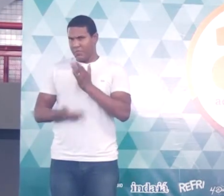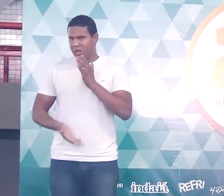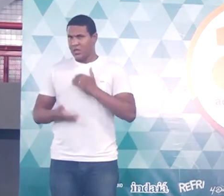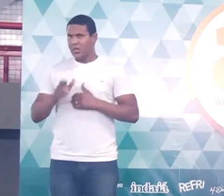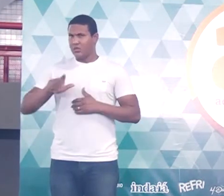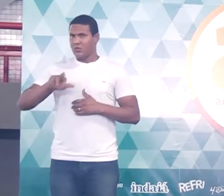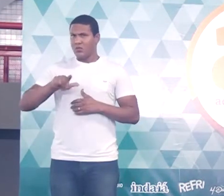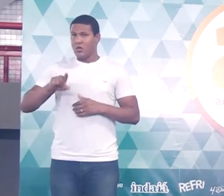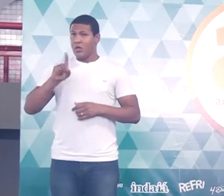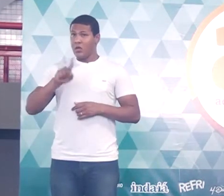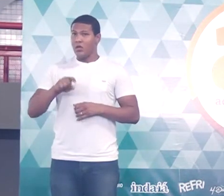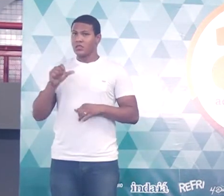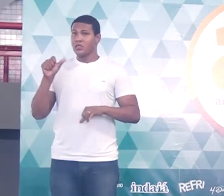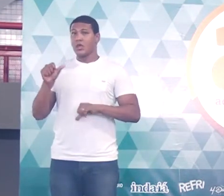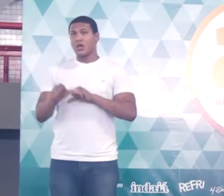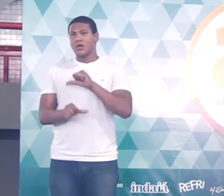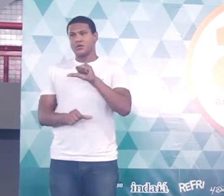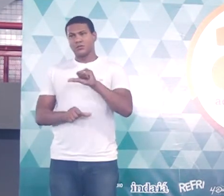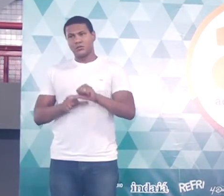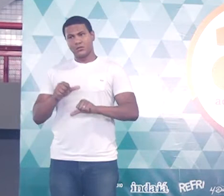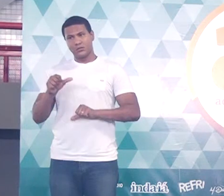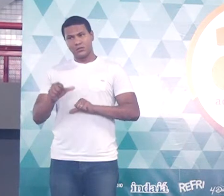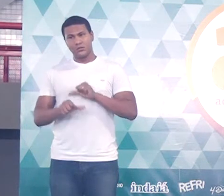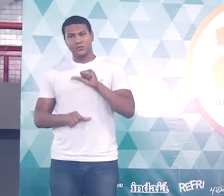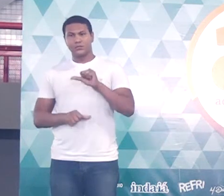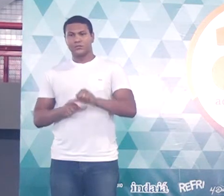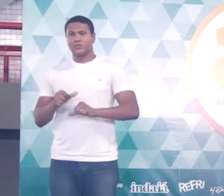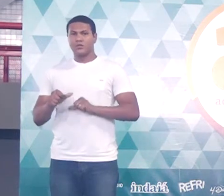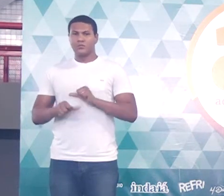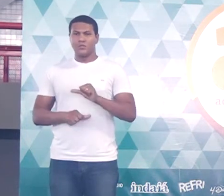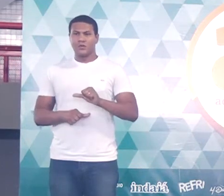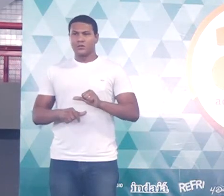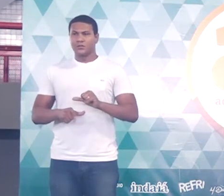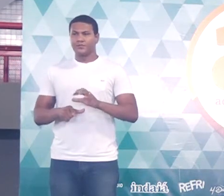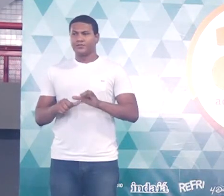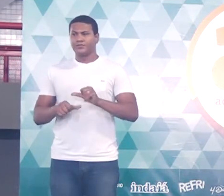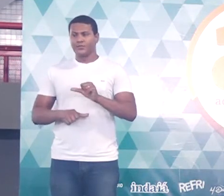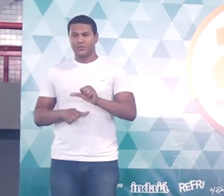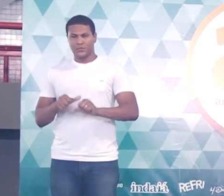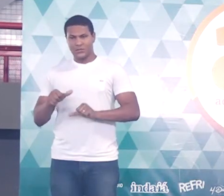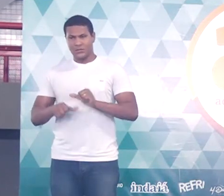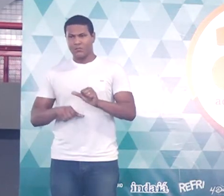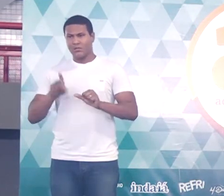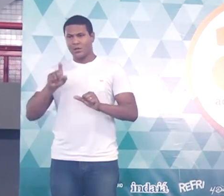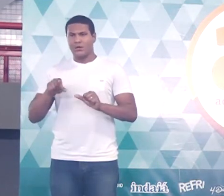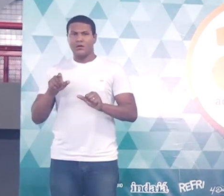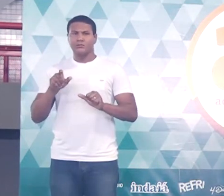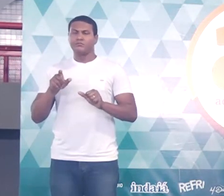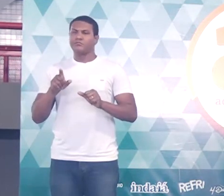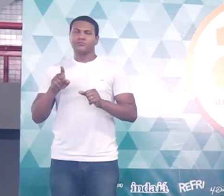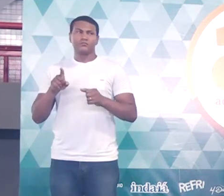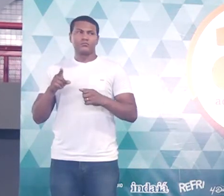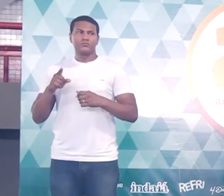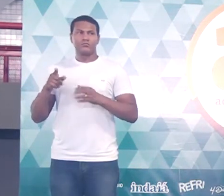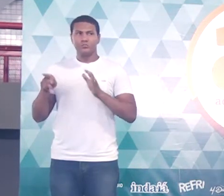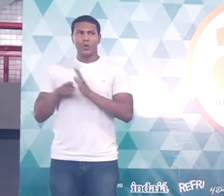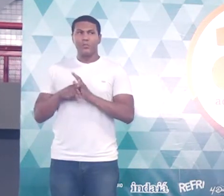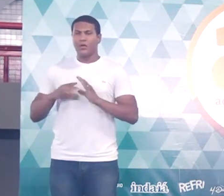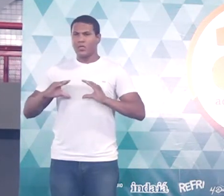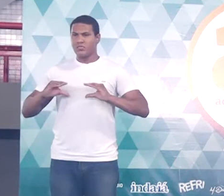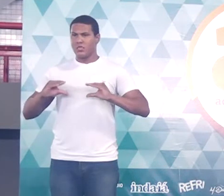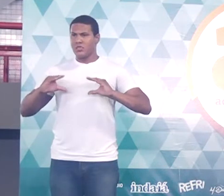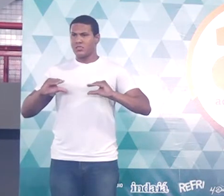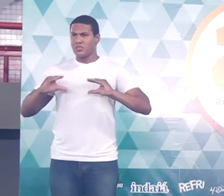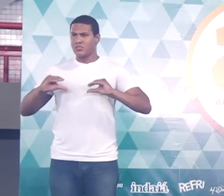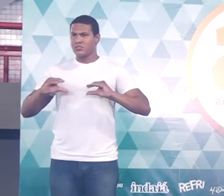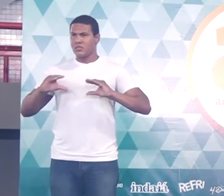está transformando algo, né? No caso, a gordura, em energia para